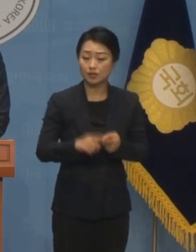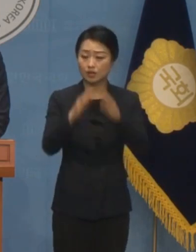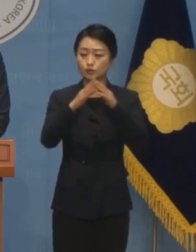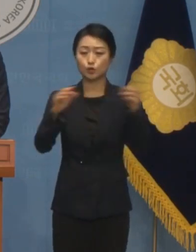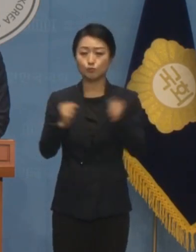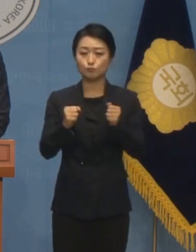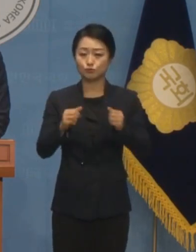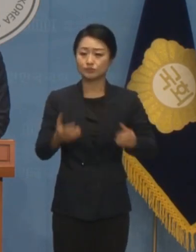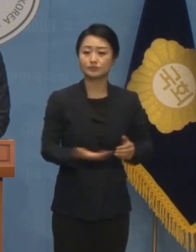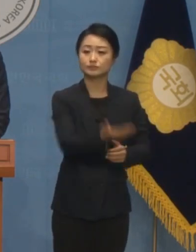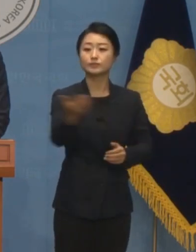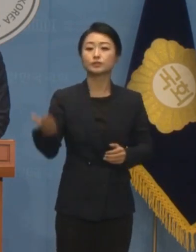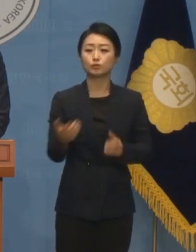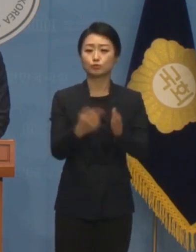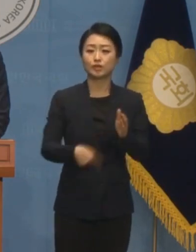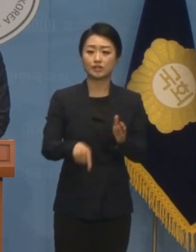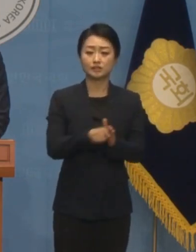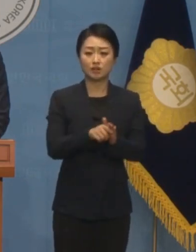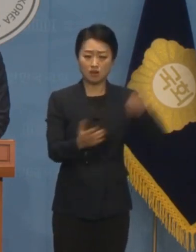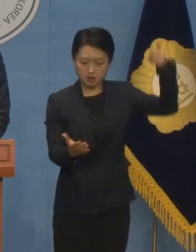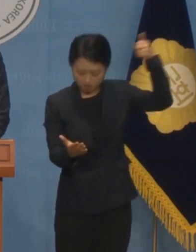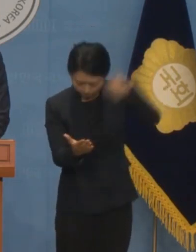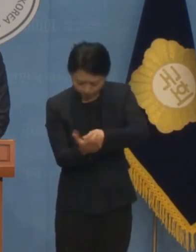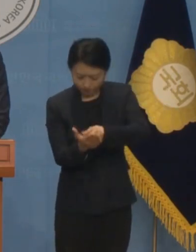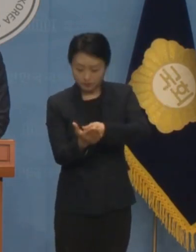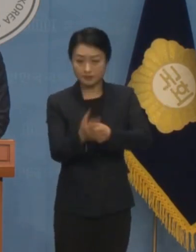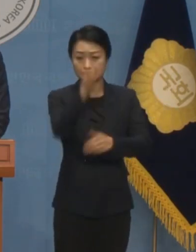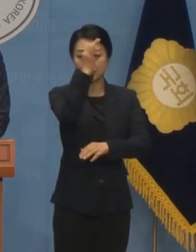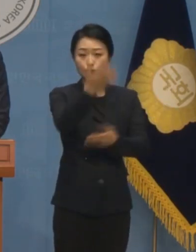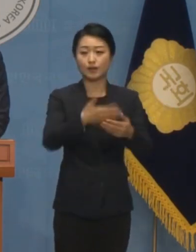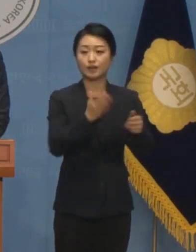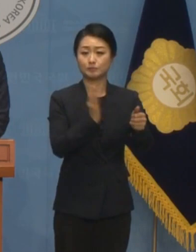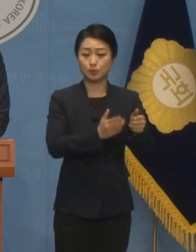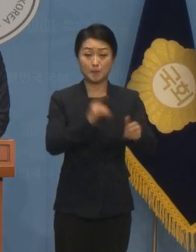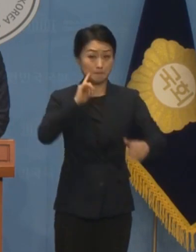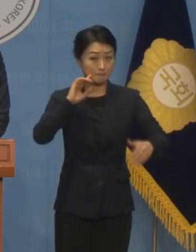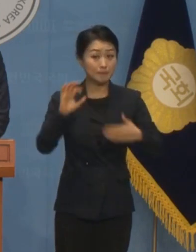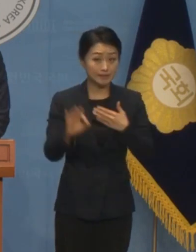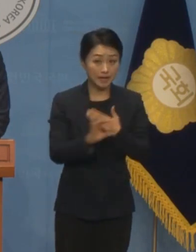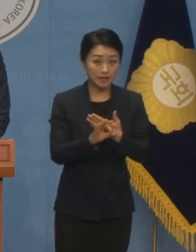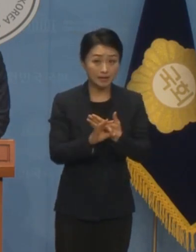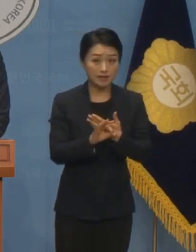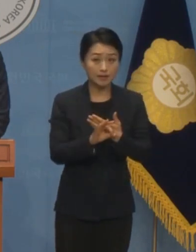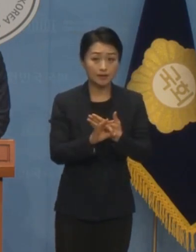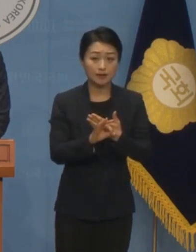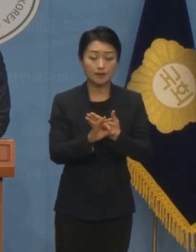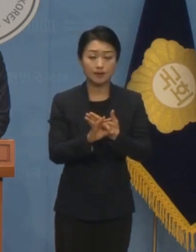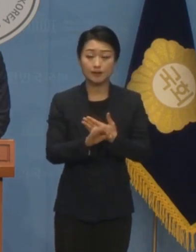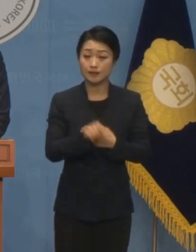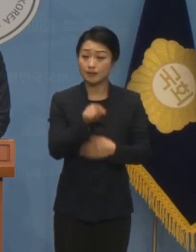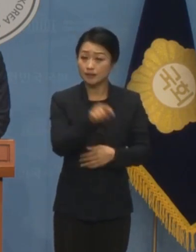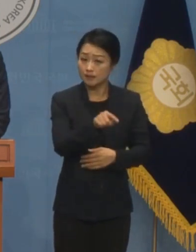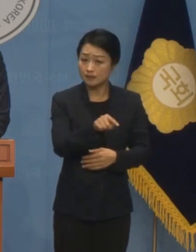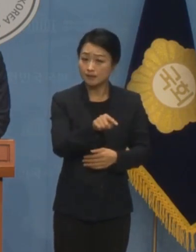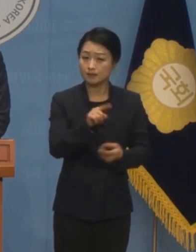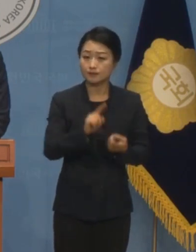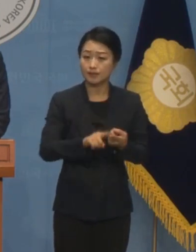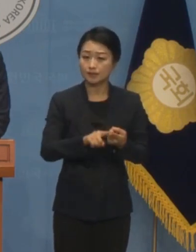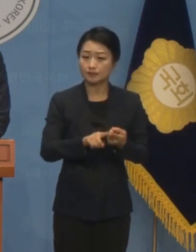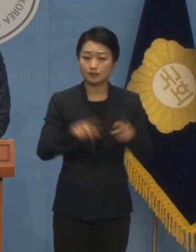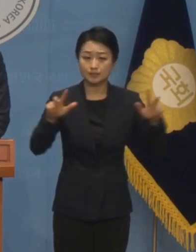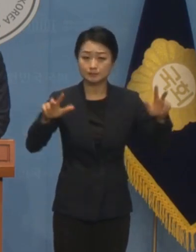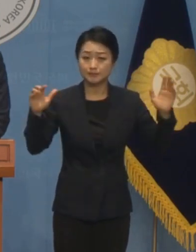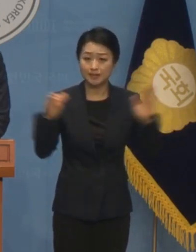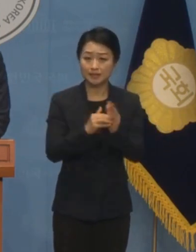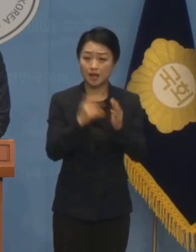전라북도 도민들에게 엎드려 사죄하십시오. 만일 이 일을